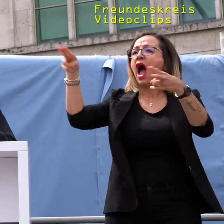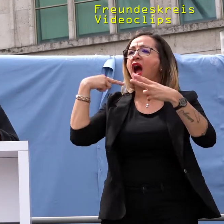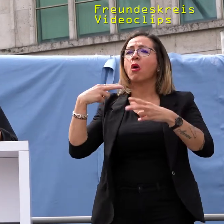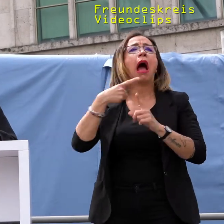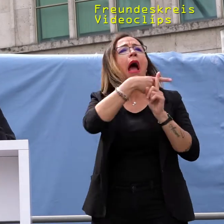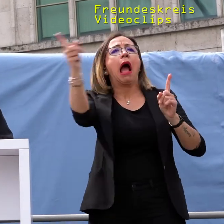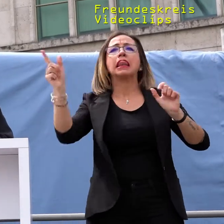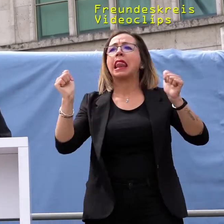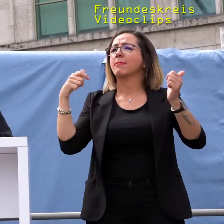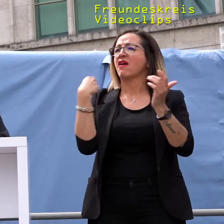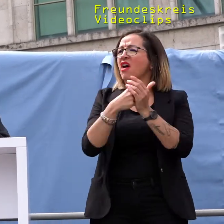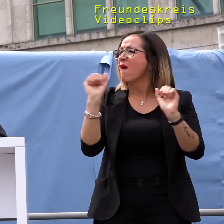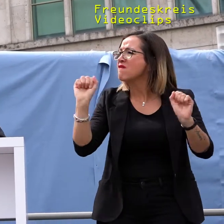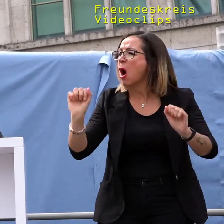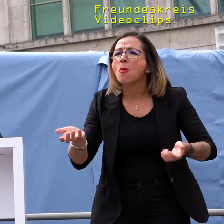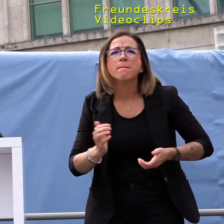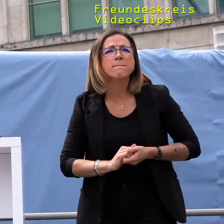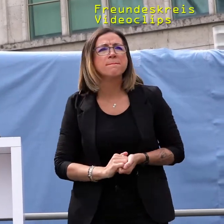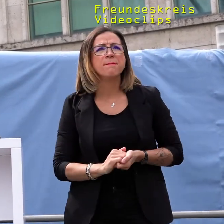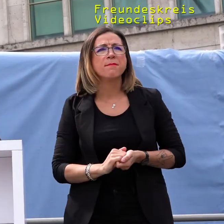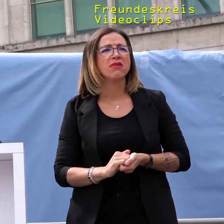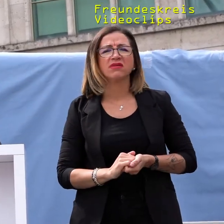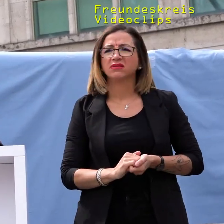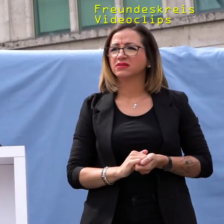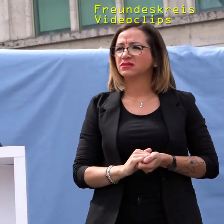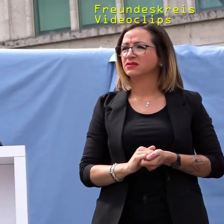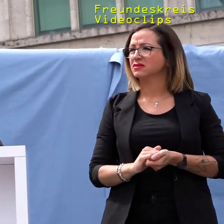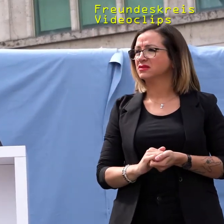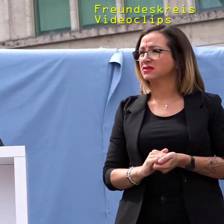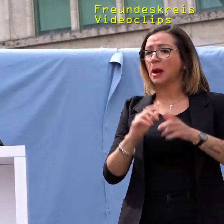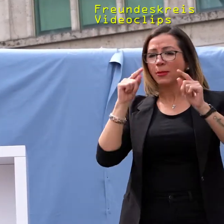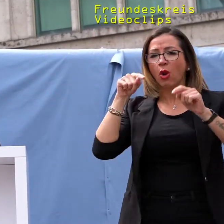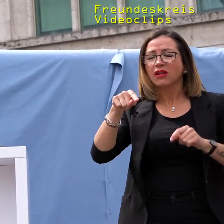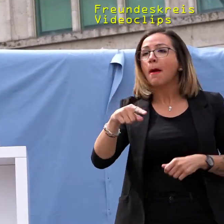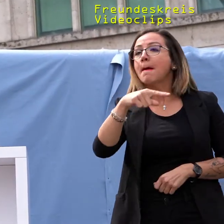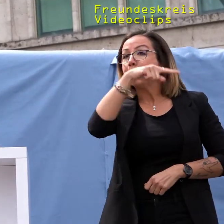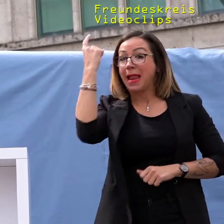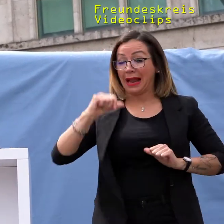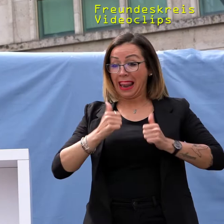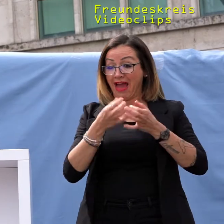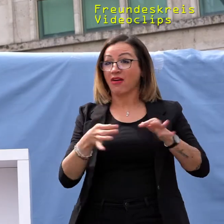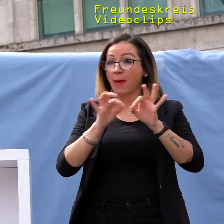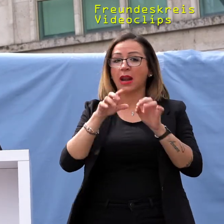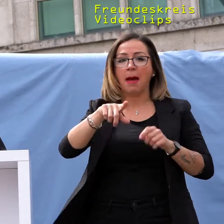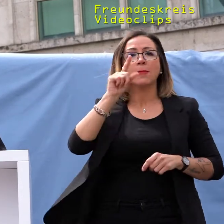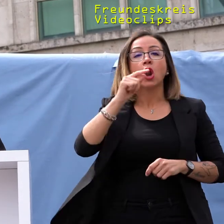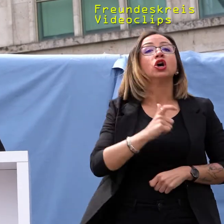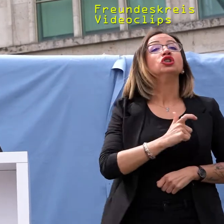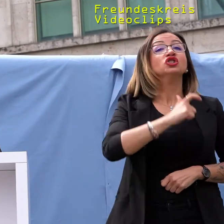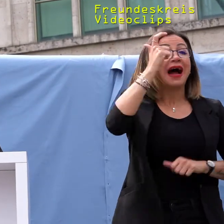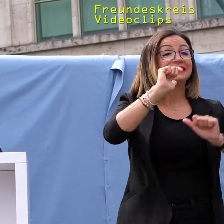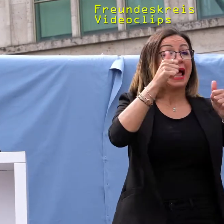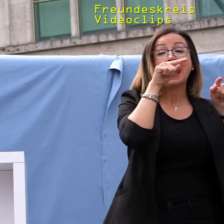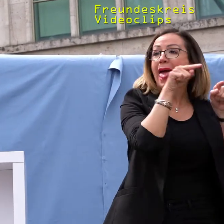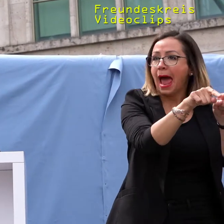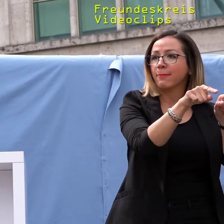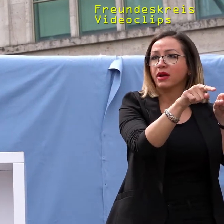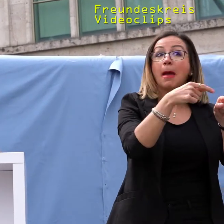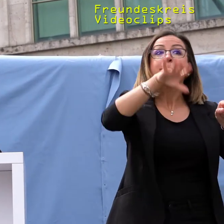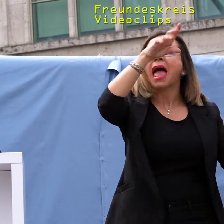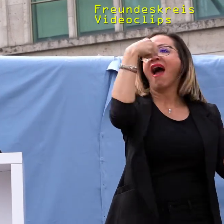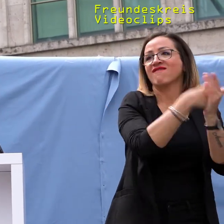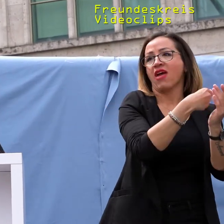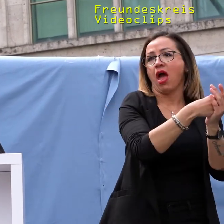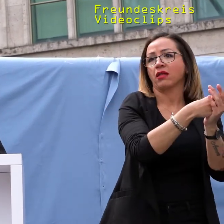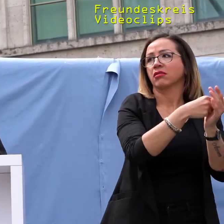Menschen, die aus dem Satz Black Lives Matter, auf welchem Weg auch immer, die Aussage schwarze Leben sind mehr wert als andere ziehen, beweisen Mal für Mal, dass